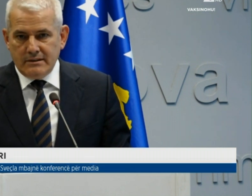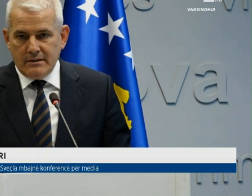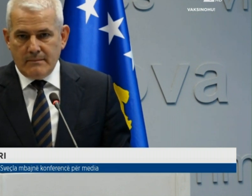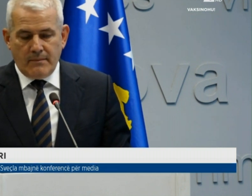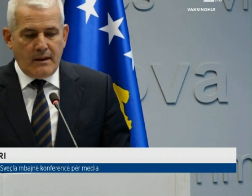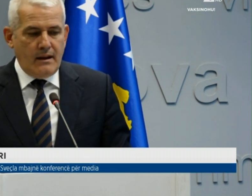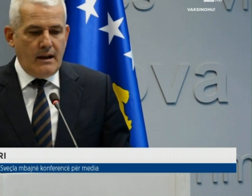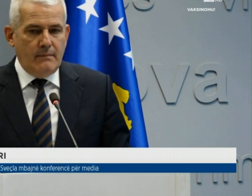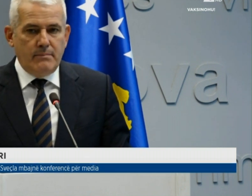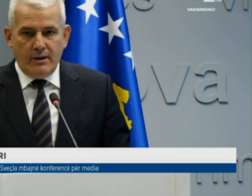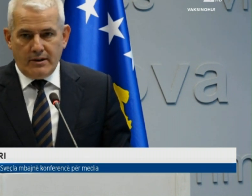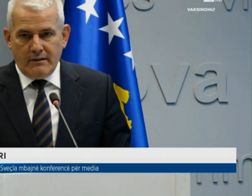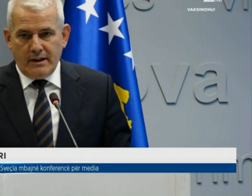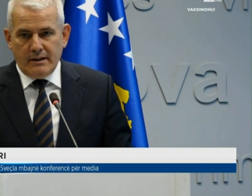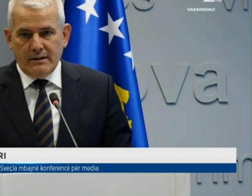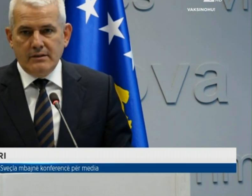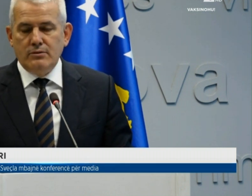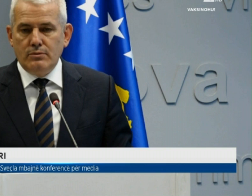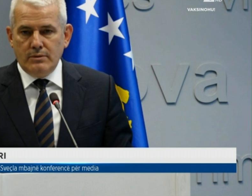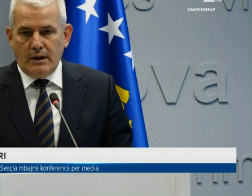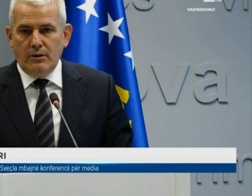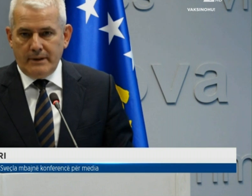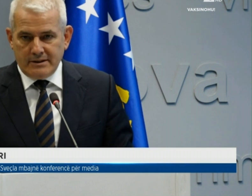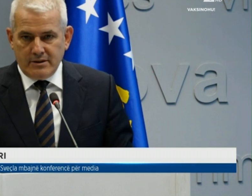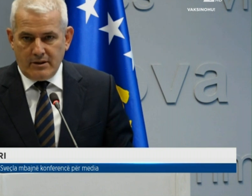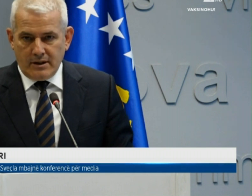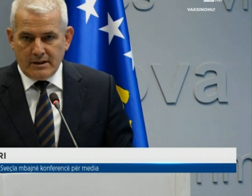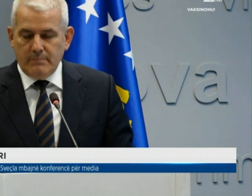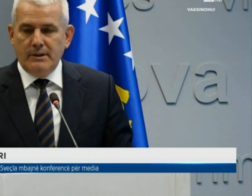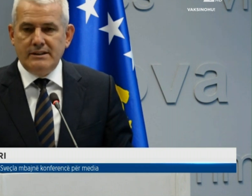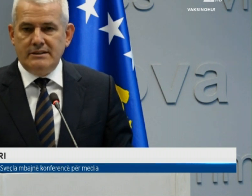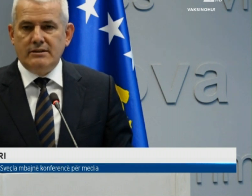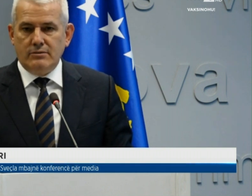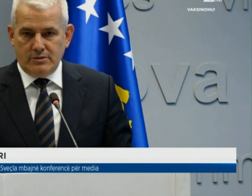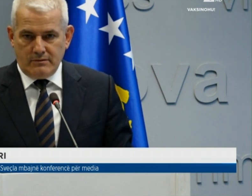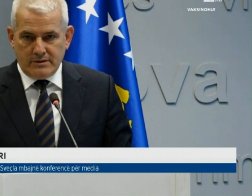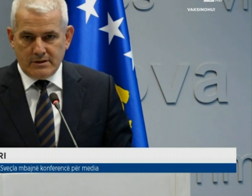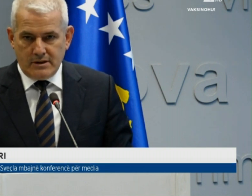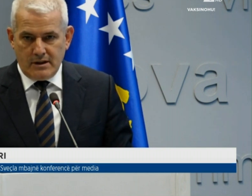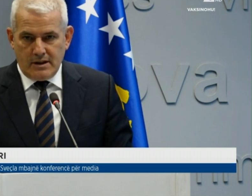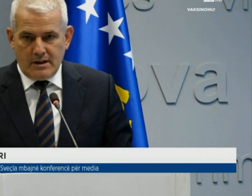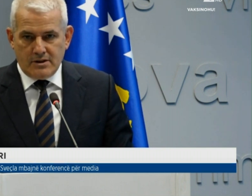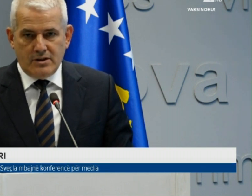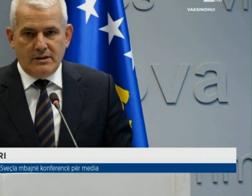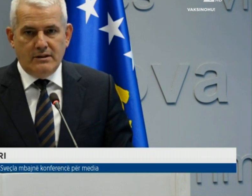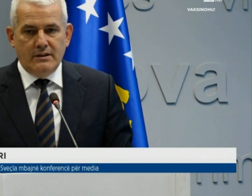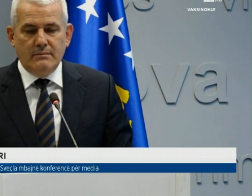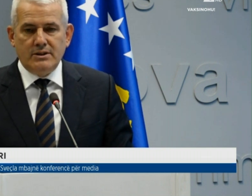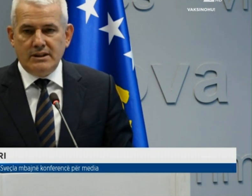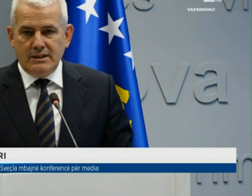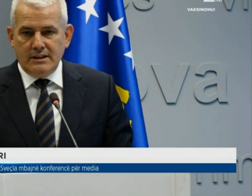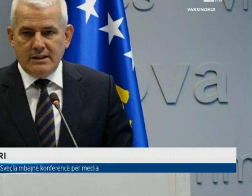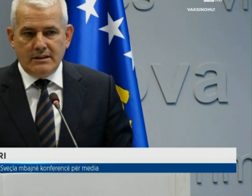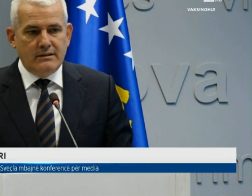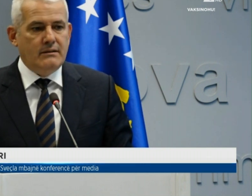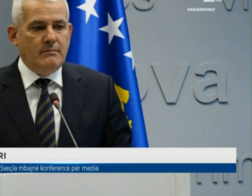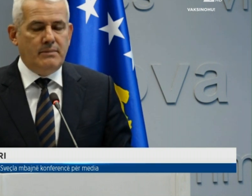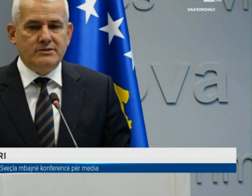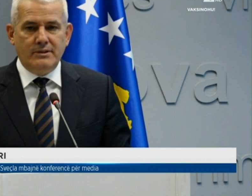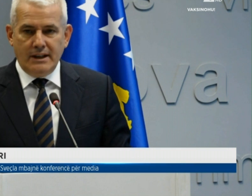arsyeshmërinë e planeve të duhura operacionale të policisë Kosovës që në mbështetje